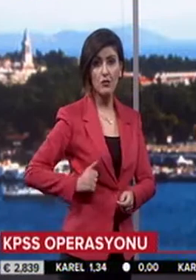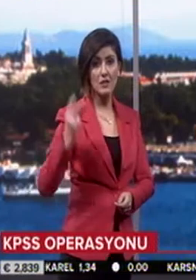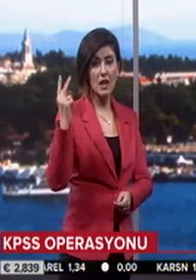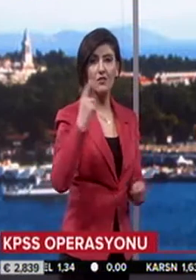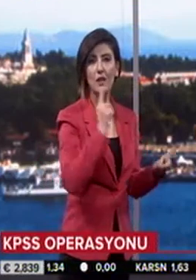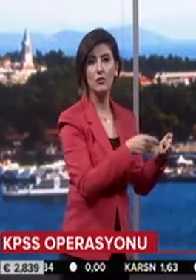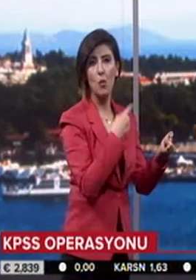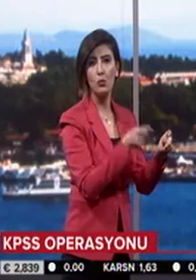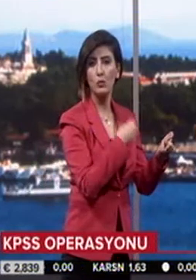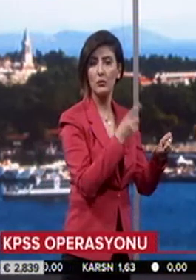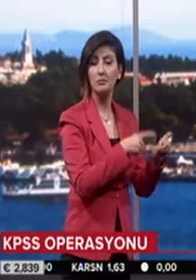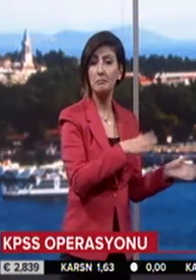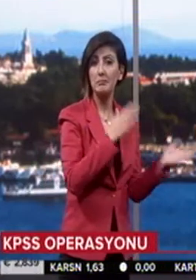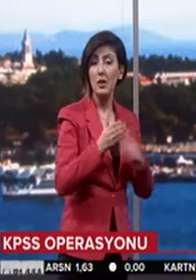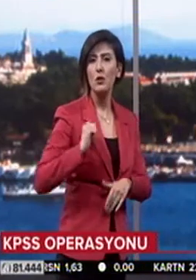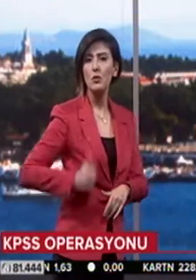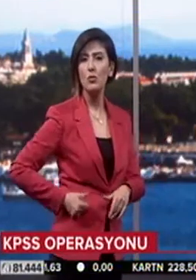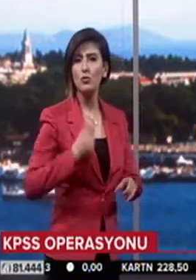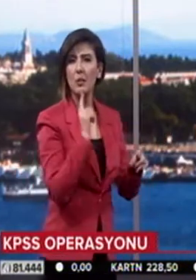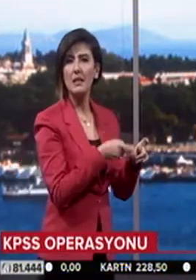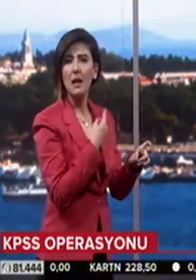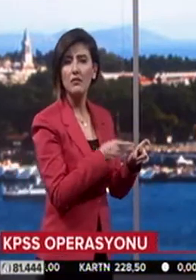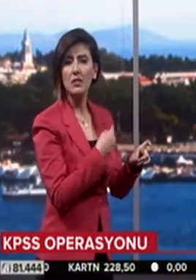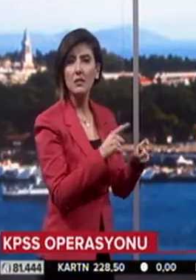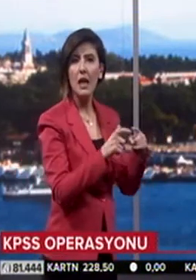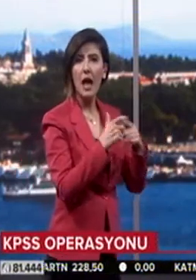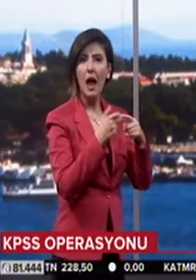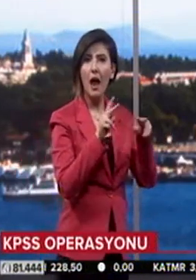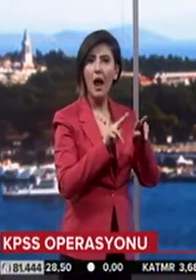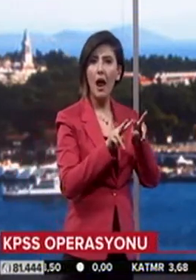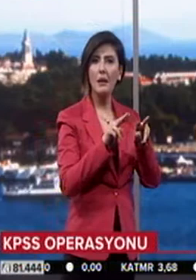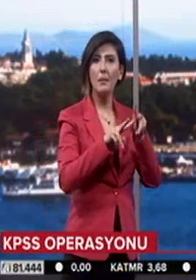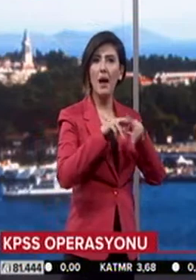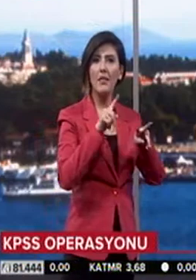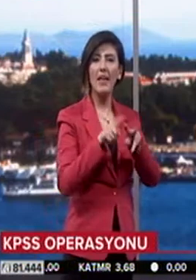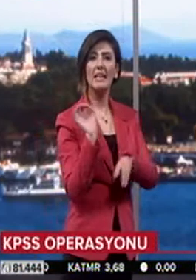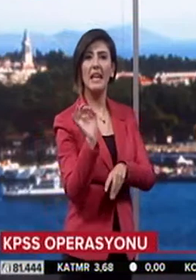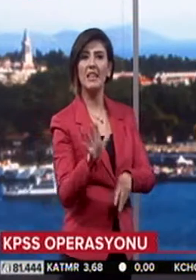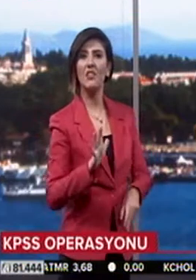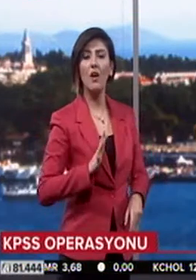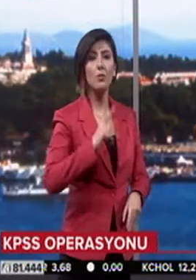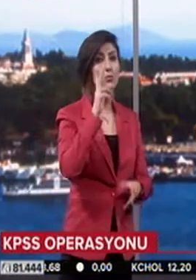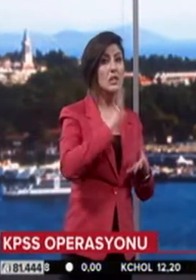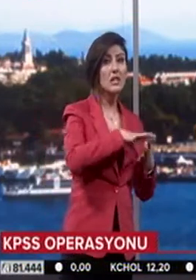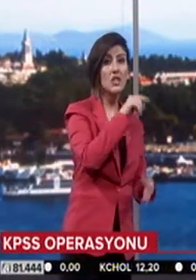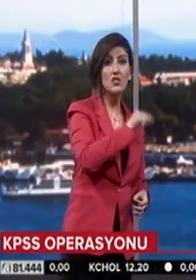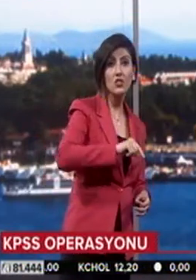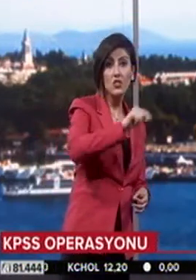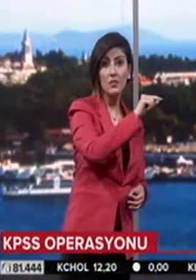tarafından sorgulanıyor. Öte yandan soruşturma savcısı Yücel Erkman'ı tehdit eden 3 şüpheli de Ankara Adliyesi'ne sevk